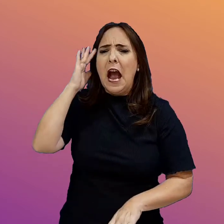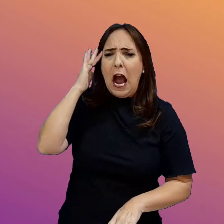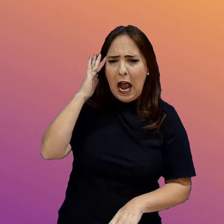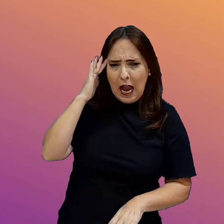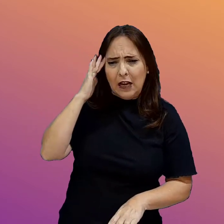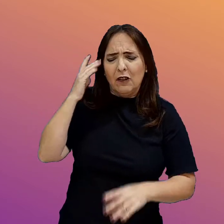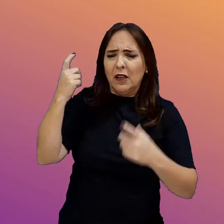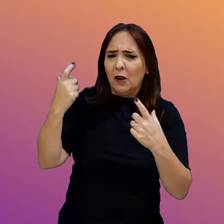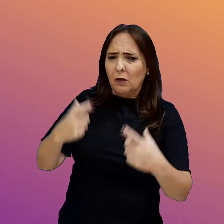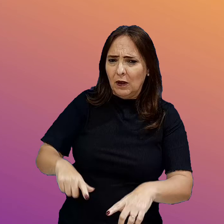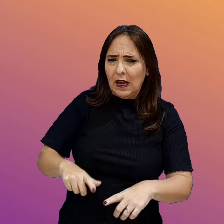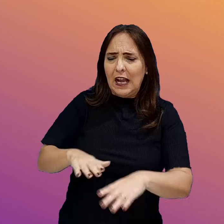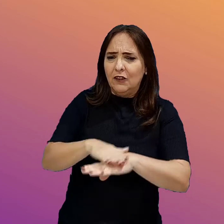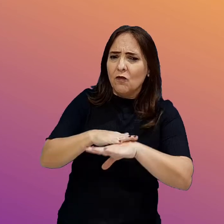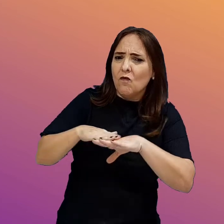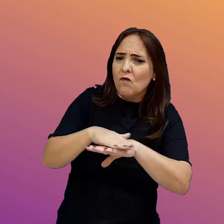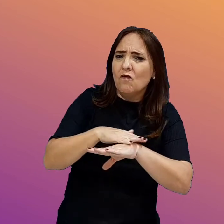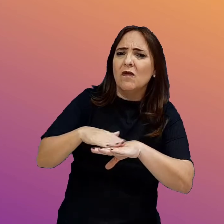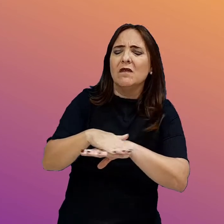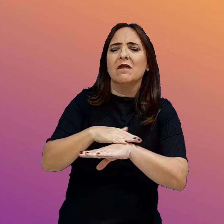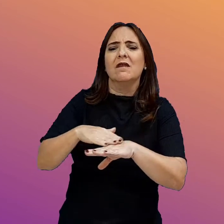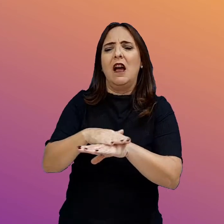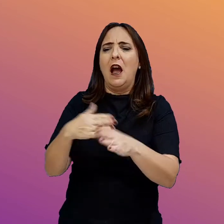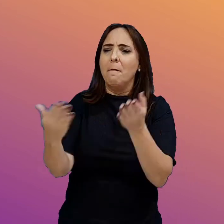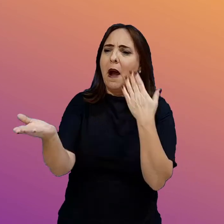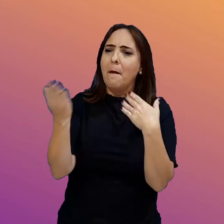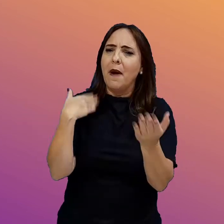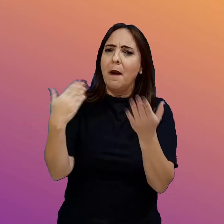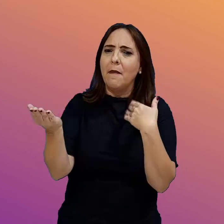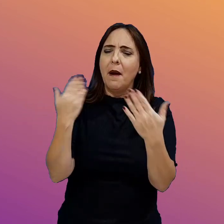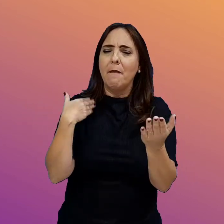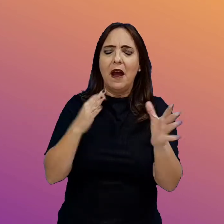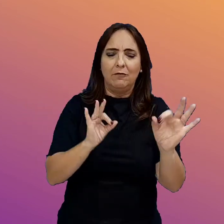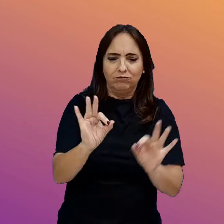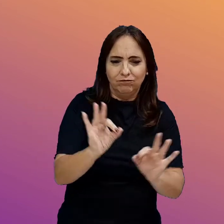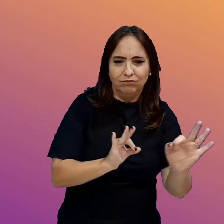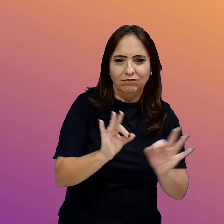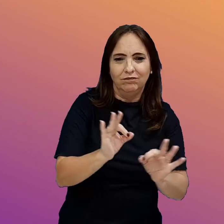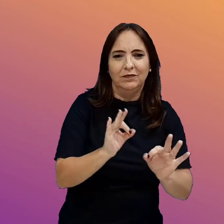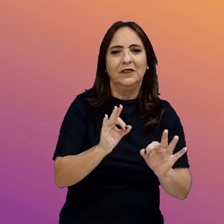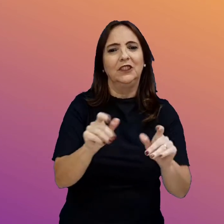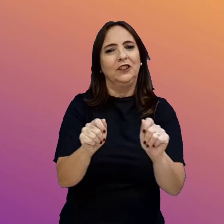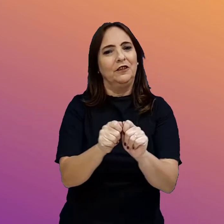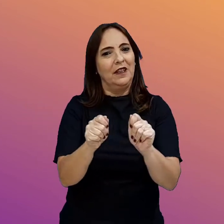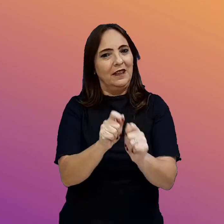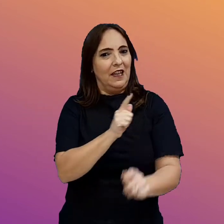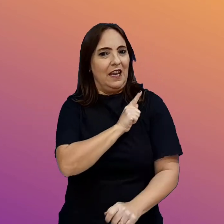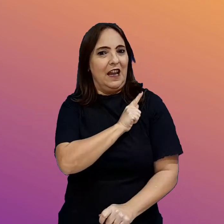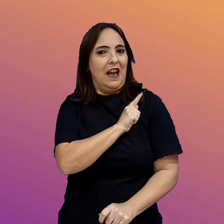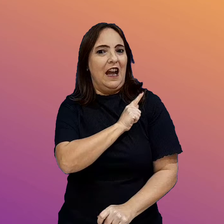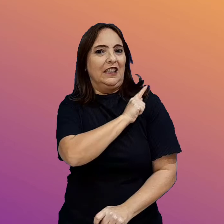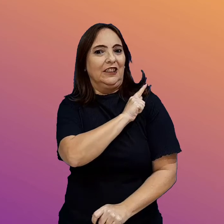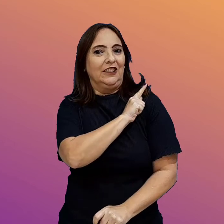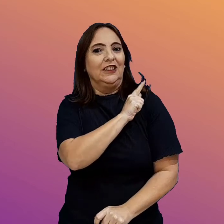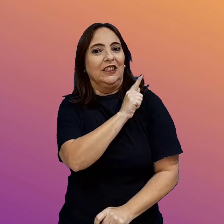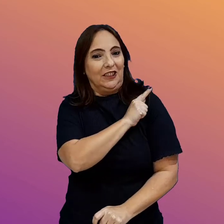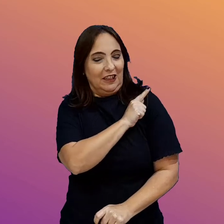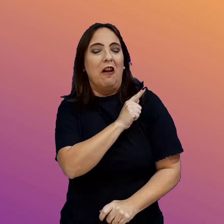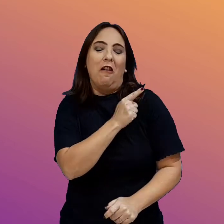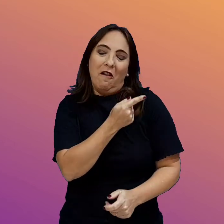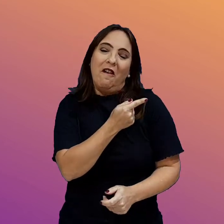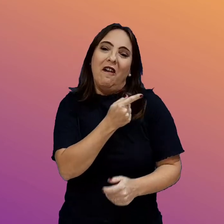planejar, de analisar, de fazer a gestão da casa? Conta pra gente. É sim,